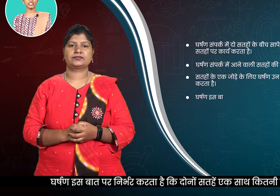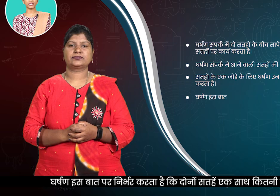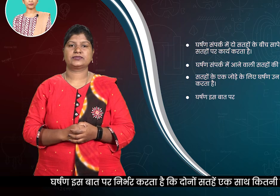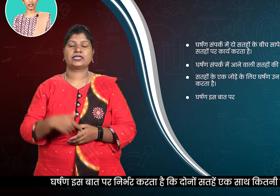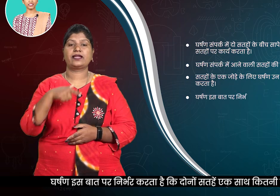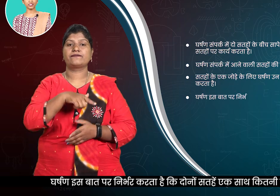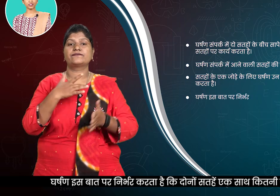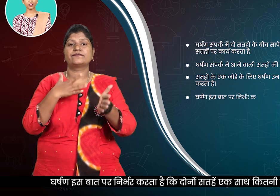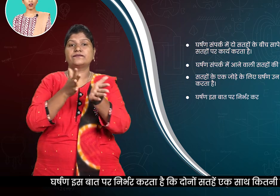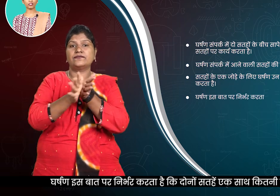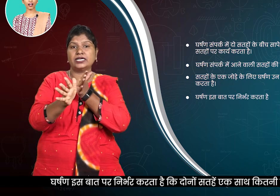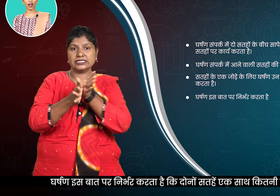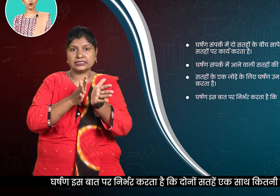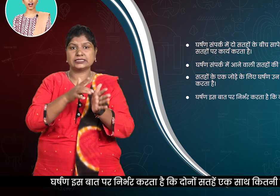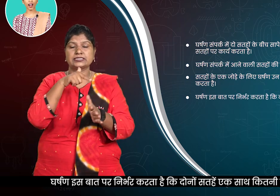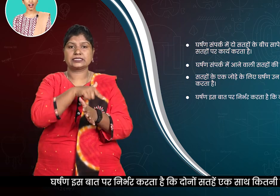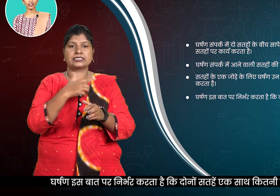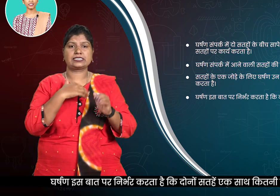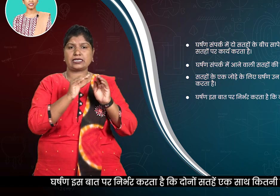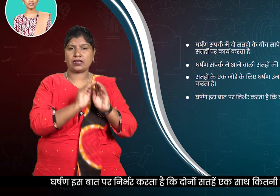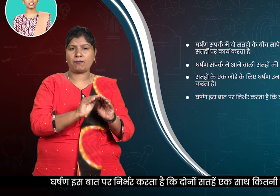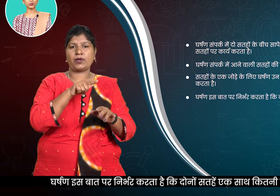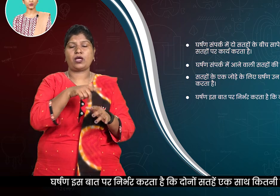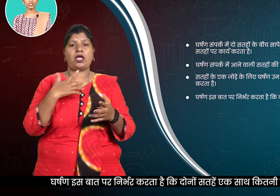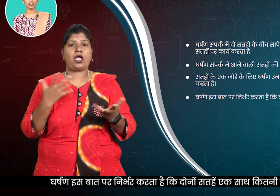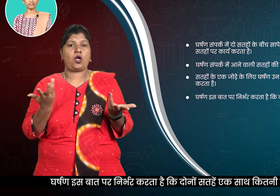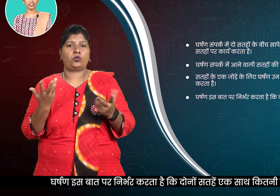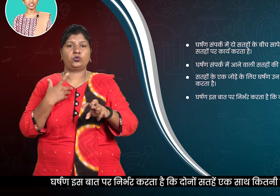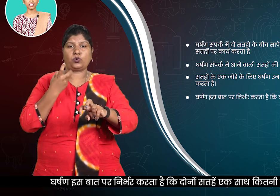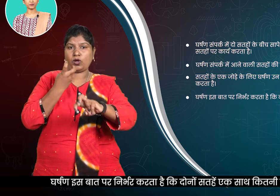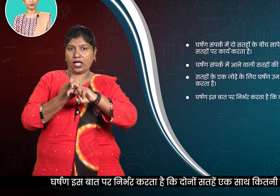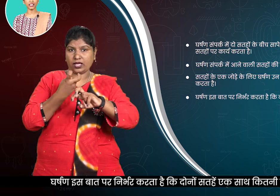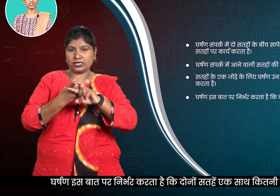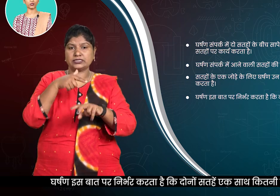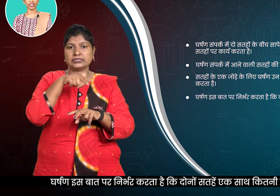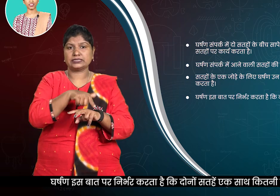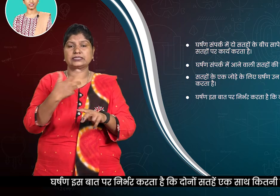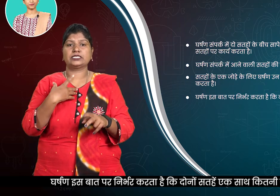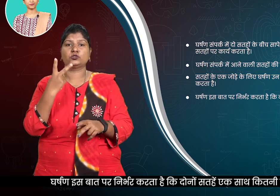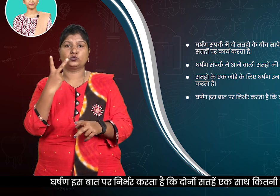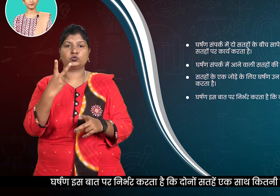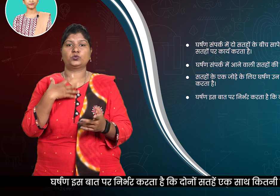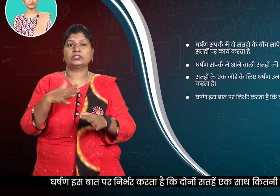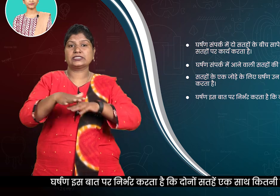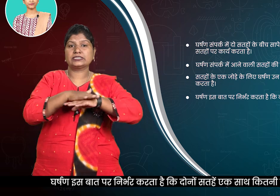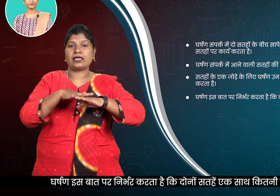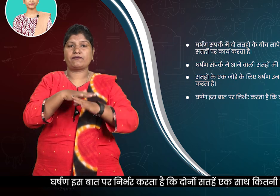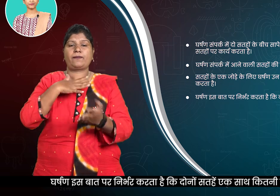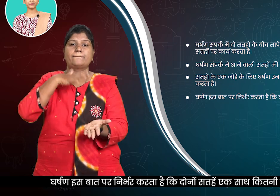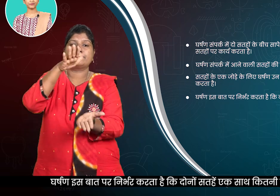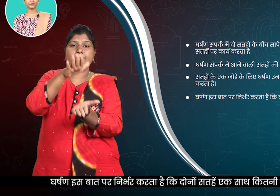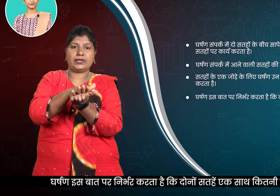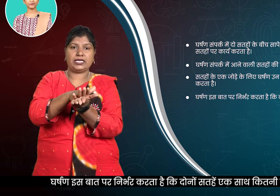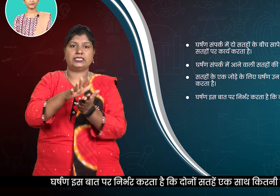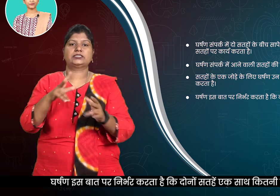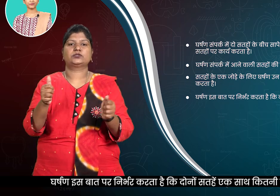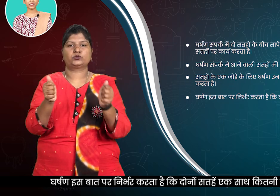घर्षन इस बात पर निर्भर करता है कि दोनों सतह एक साथ कितनी जोर से दपती है